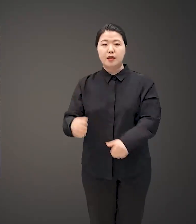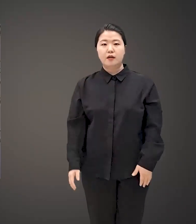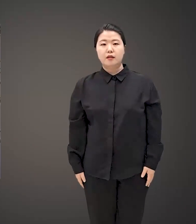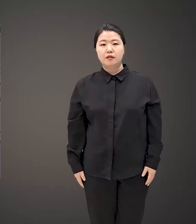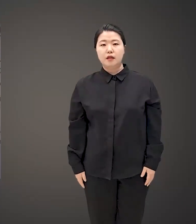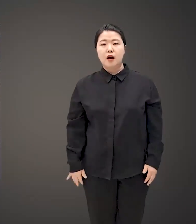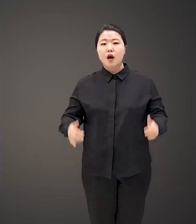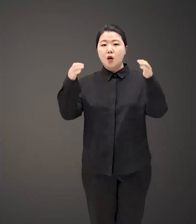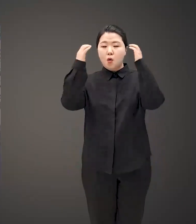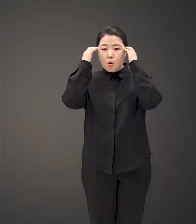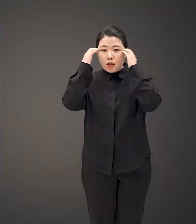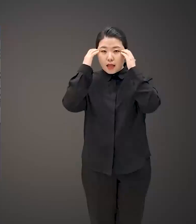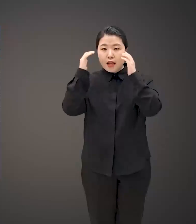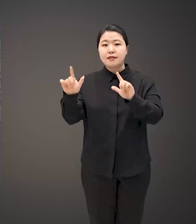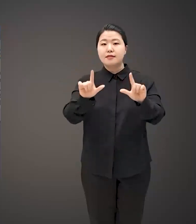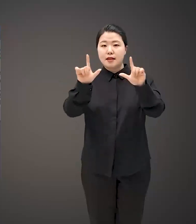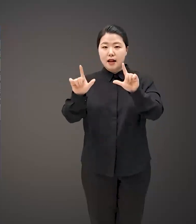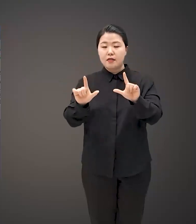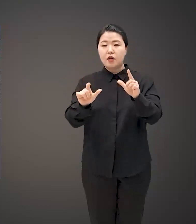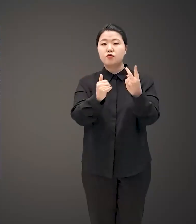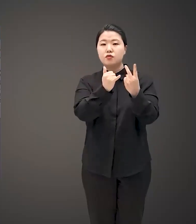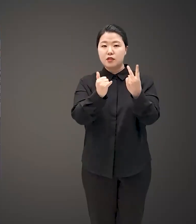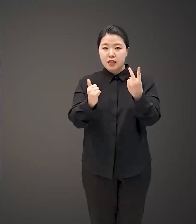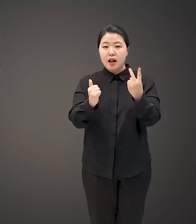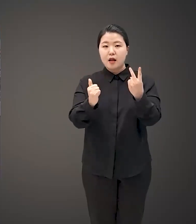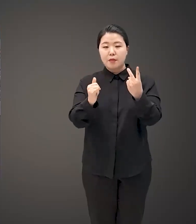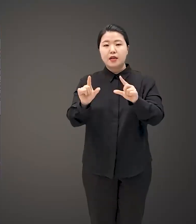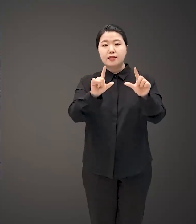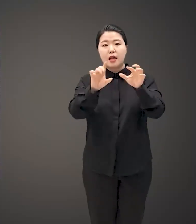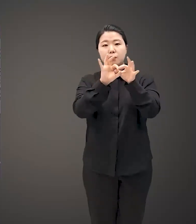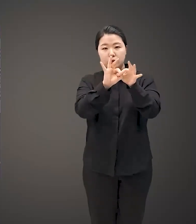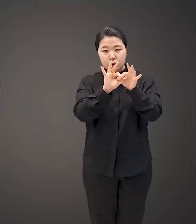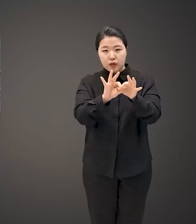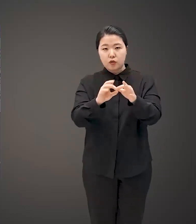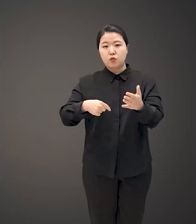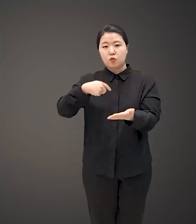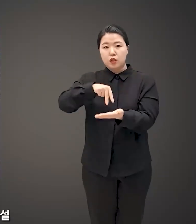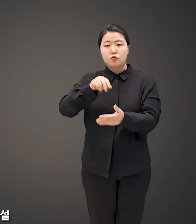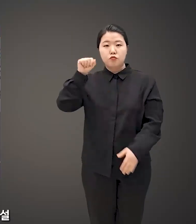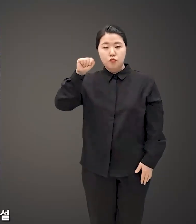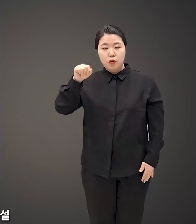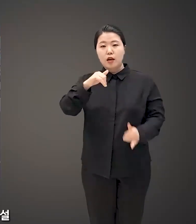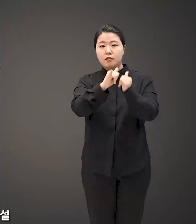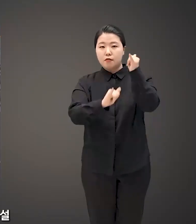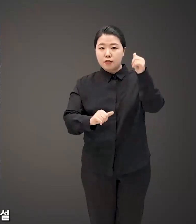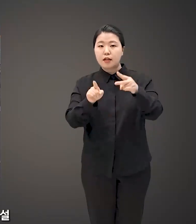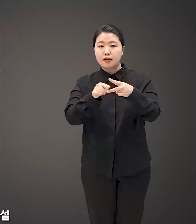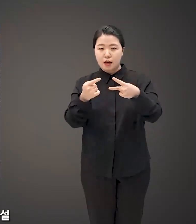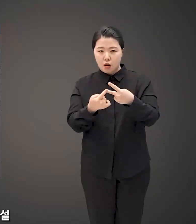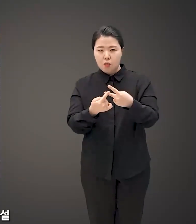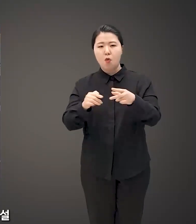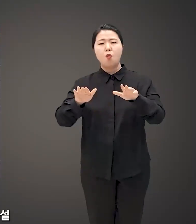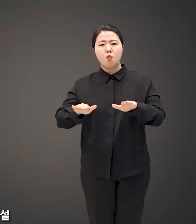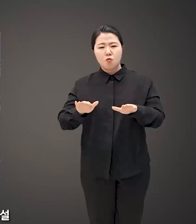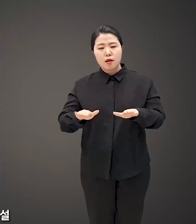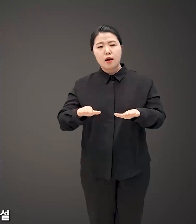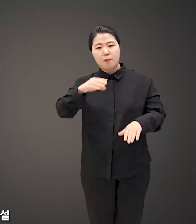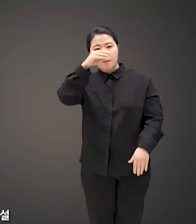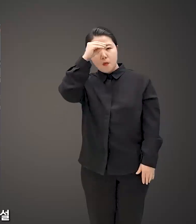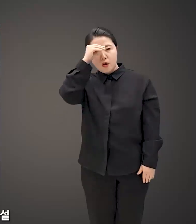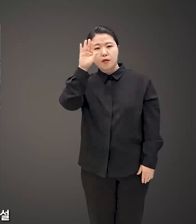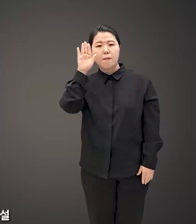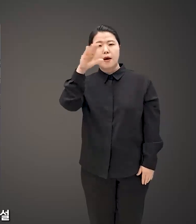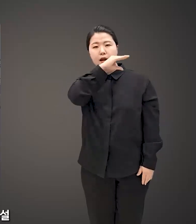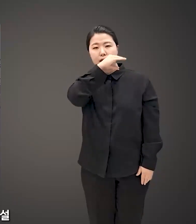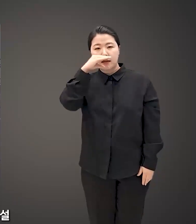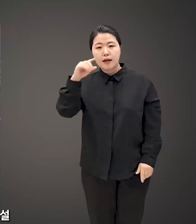고난의 시기를 살았던 두 인물의 삶을 통해 항일 독립운동의 역사를 살피고 오늘날 우리가 무엇을 어떻게 해야